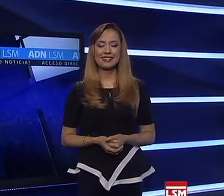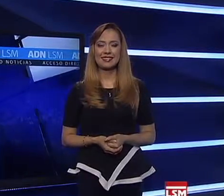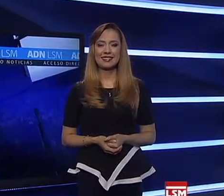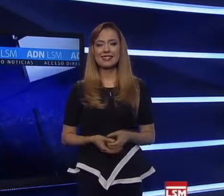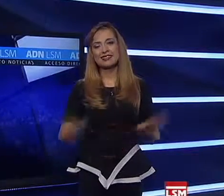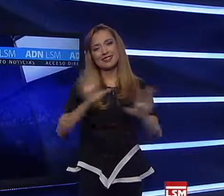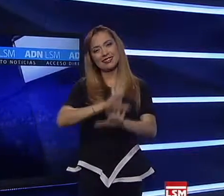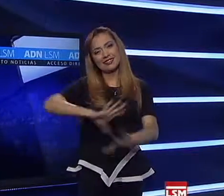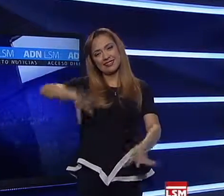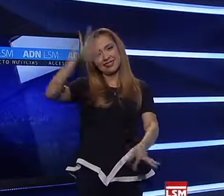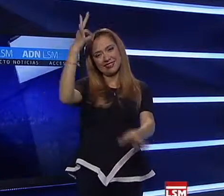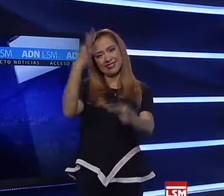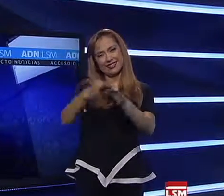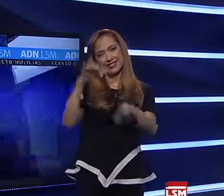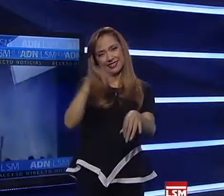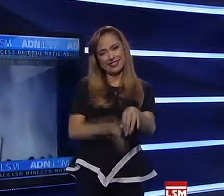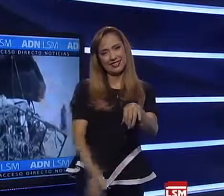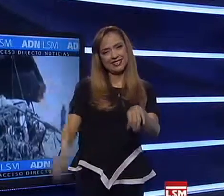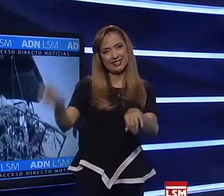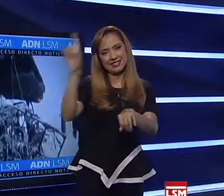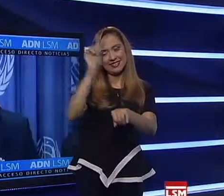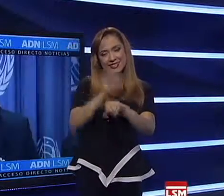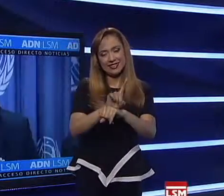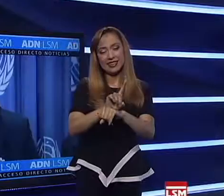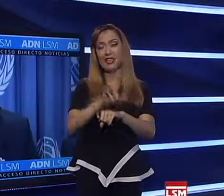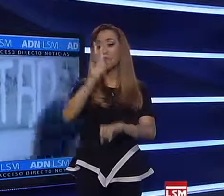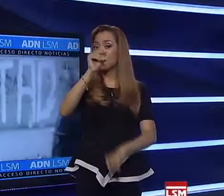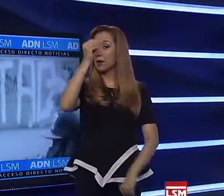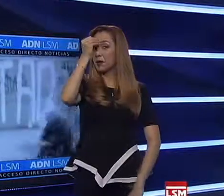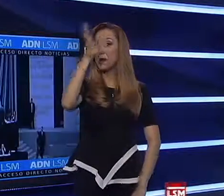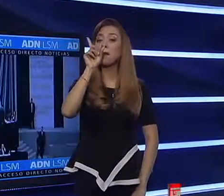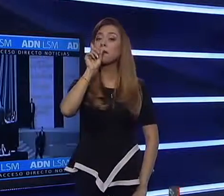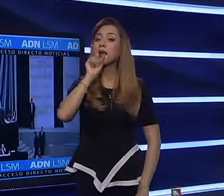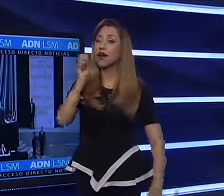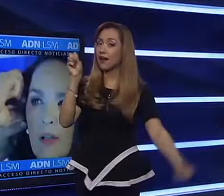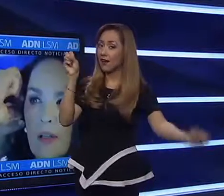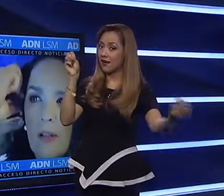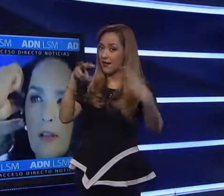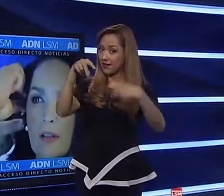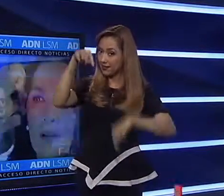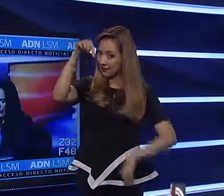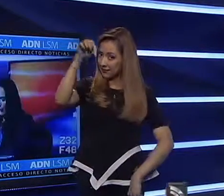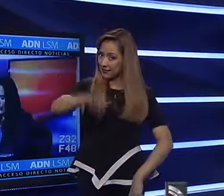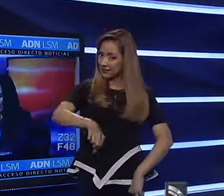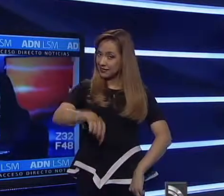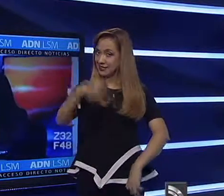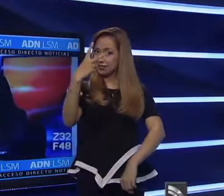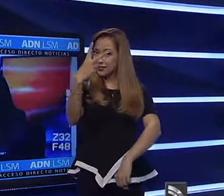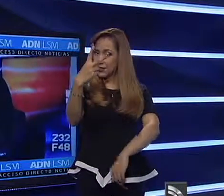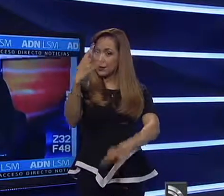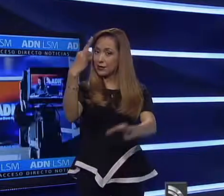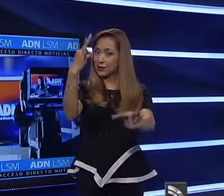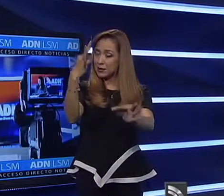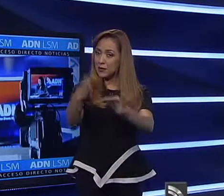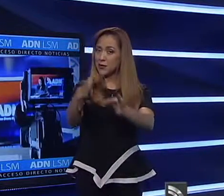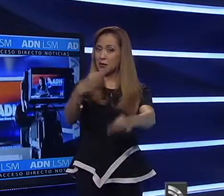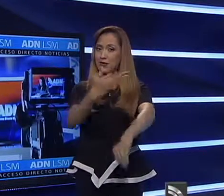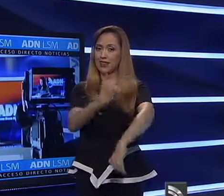Llegamos al final de nuestro noticiero. Los invitamos a que mañana en punto de las 2 de la tarde se mantenga informado con ADN en lengua de